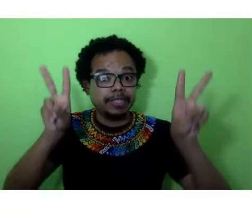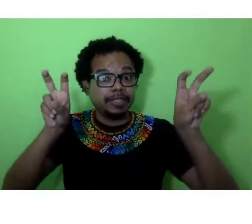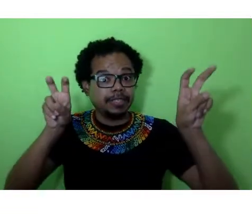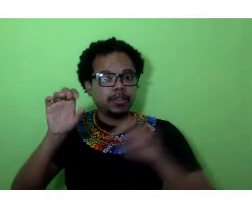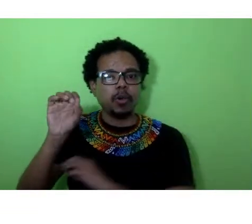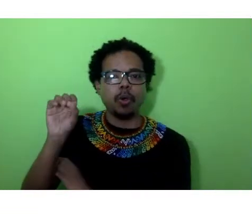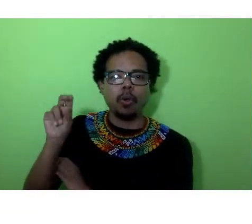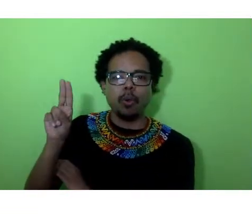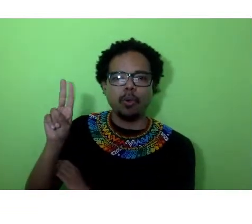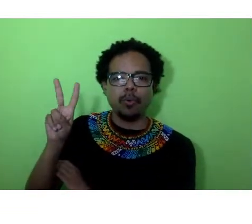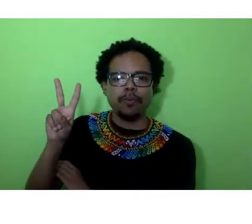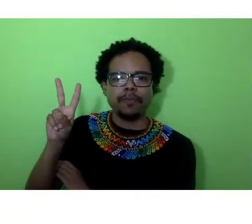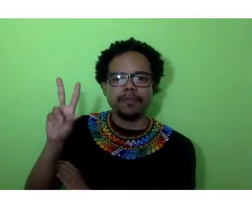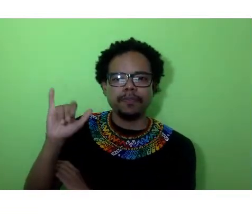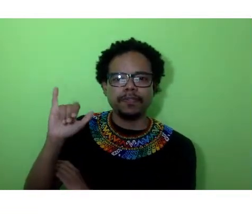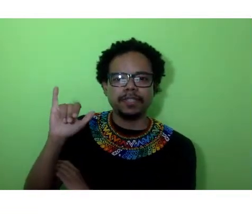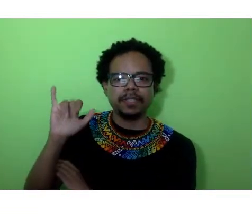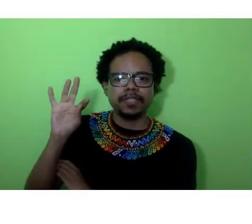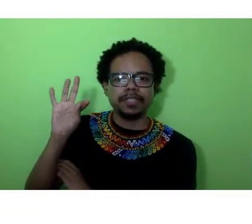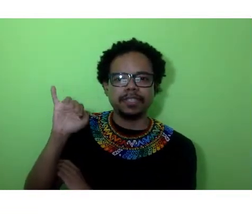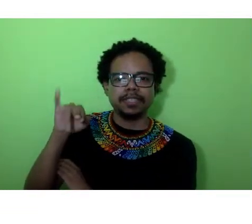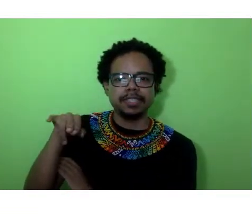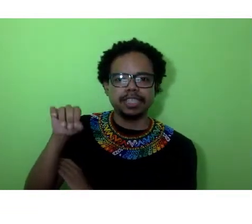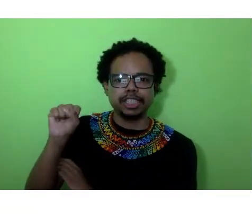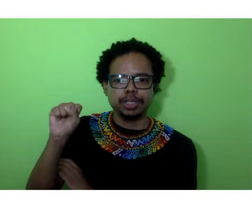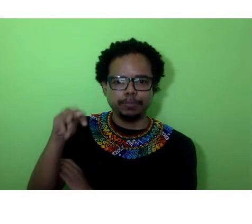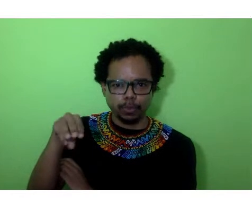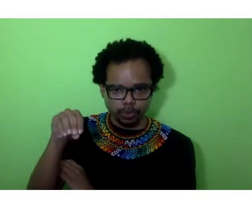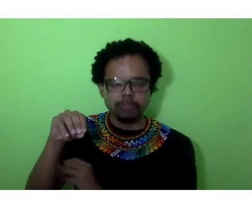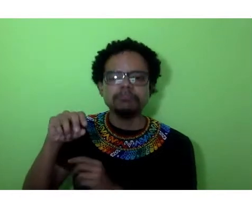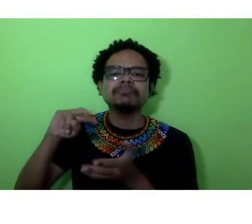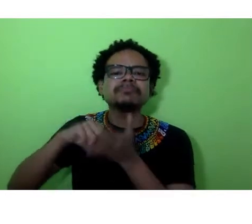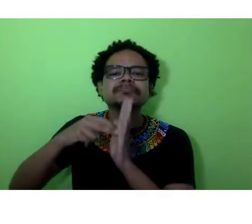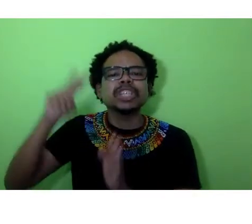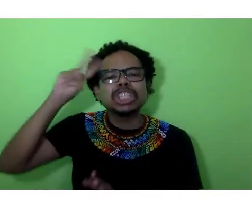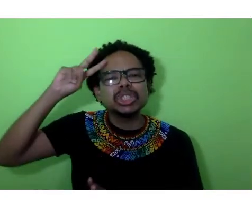a fronteira e Preconceito esse tema